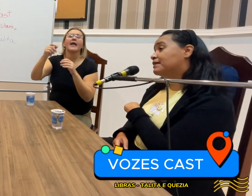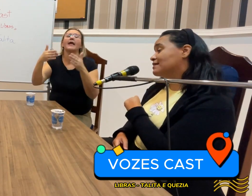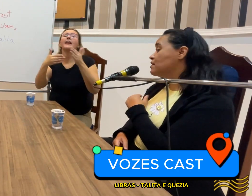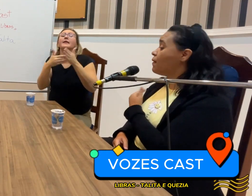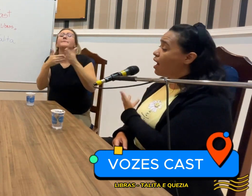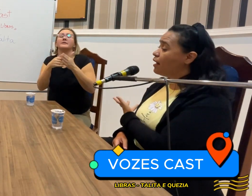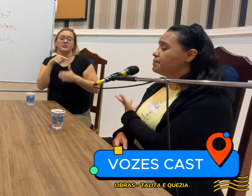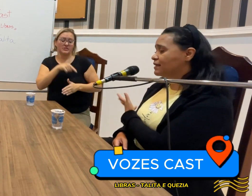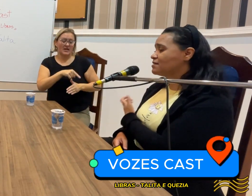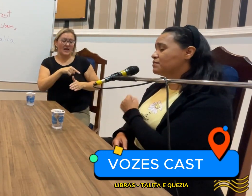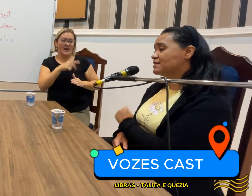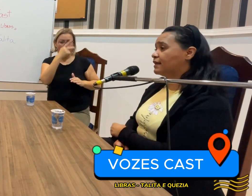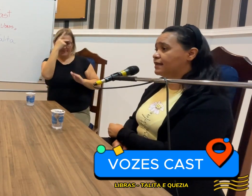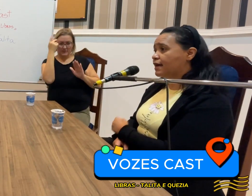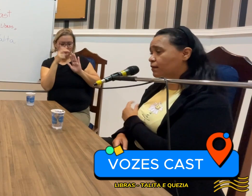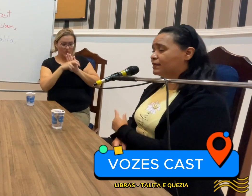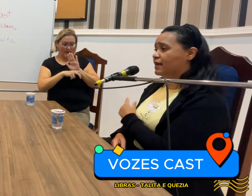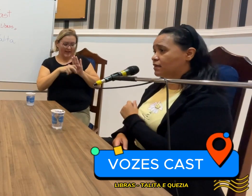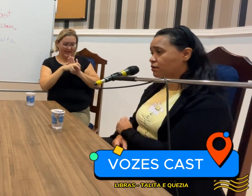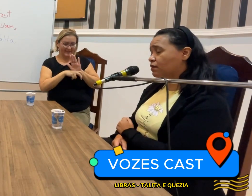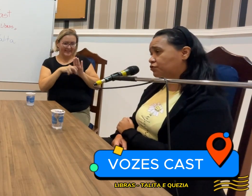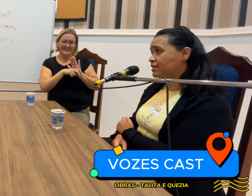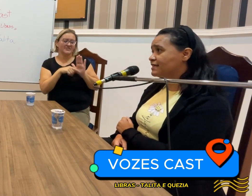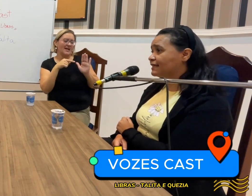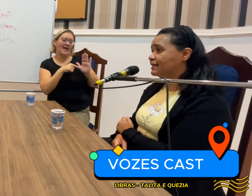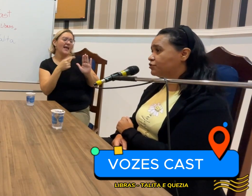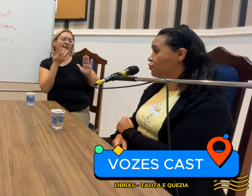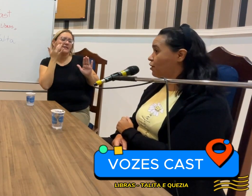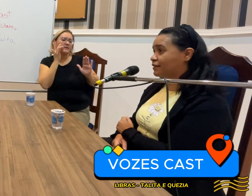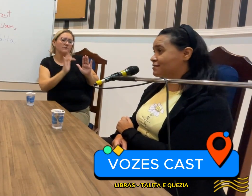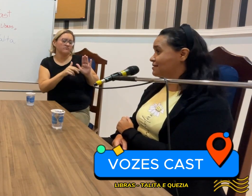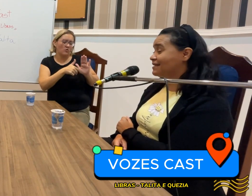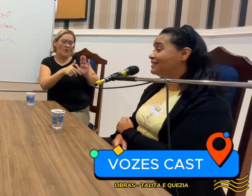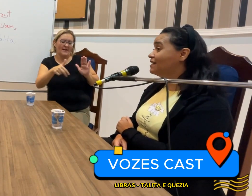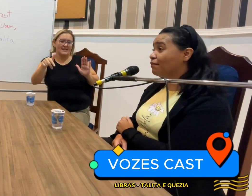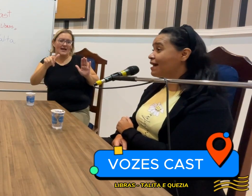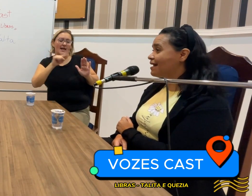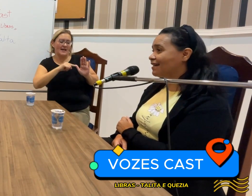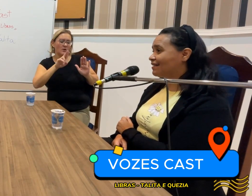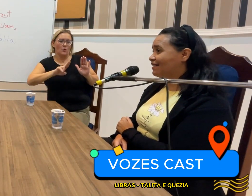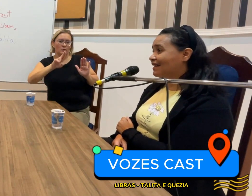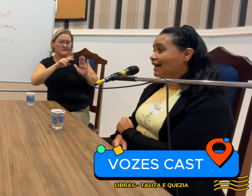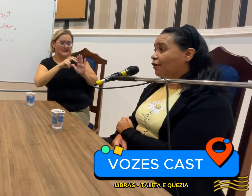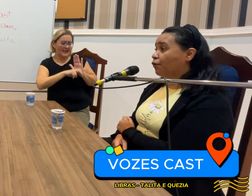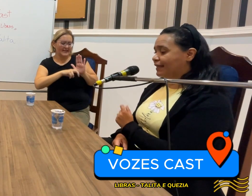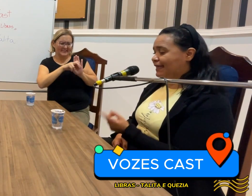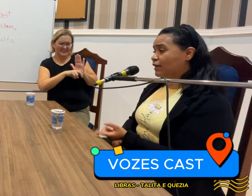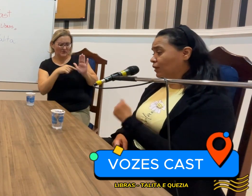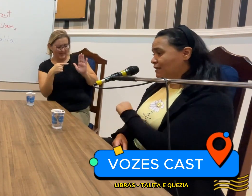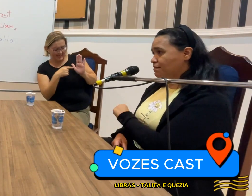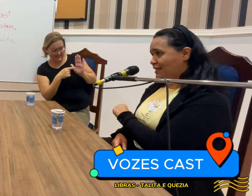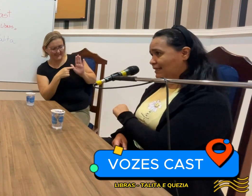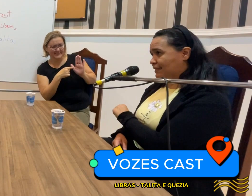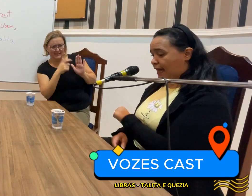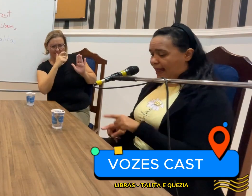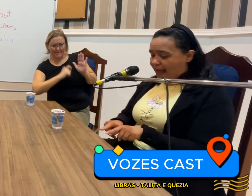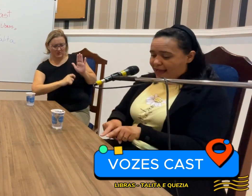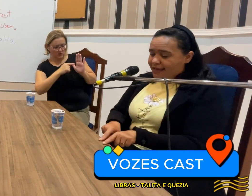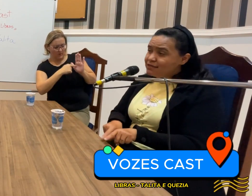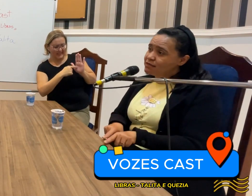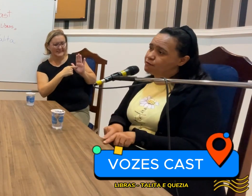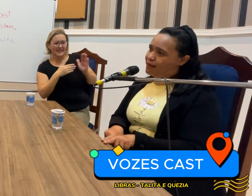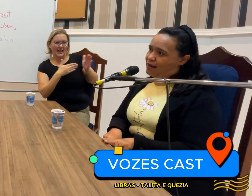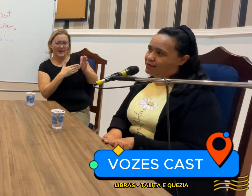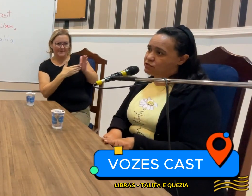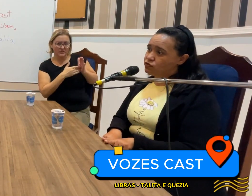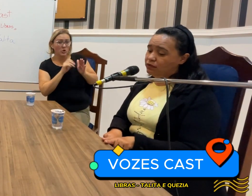A limitação está nele porque ele utiliza cadeira de rodas. Não é. O que o limita é